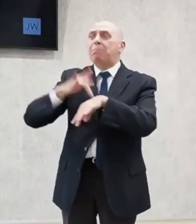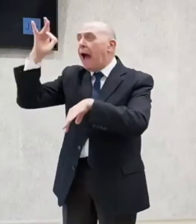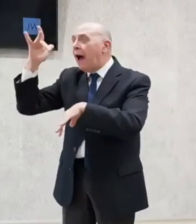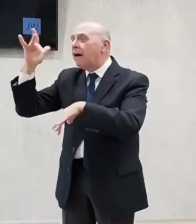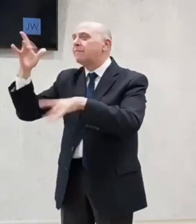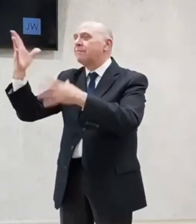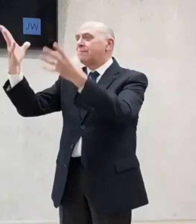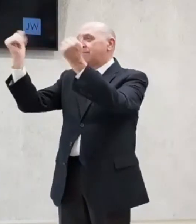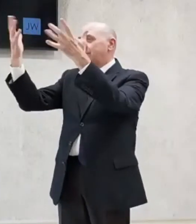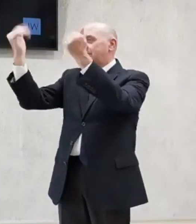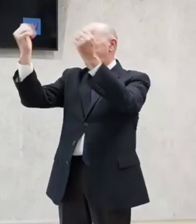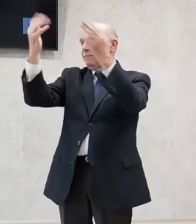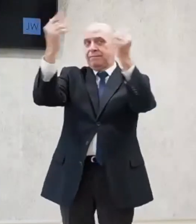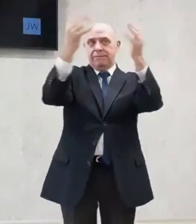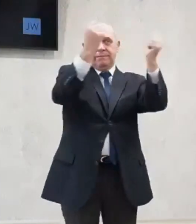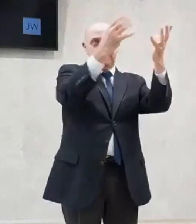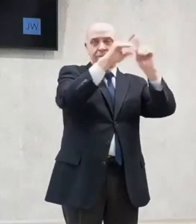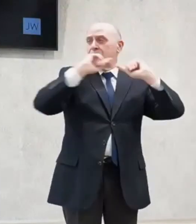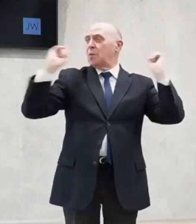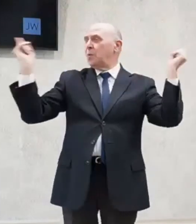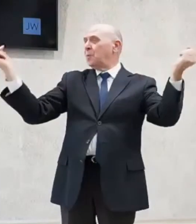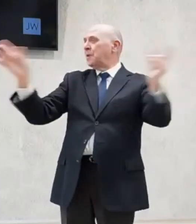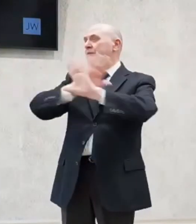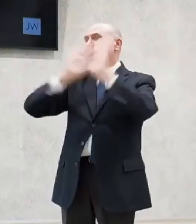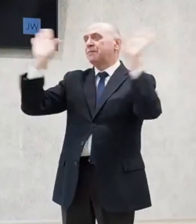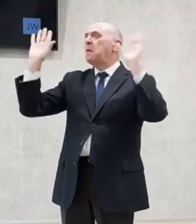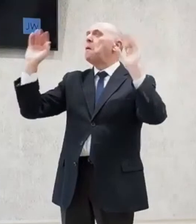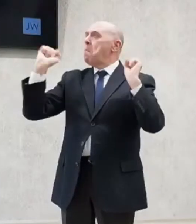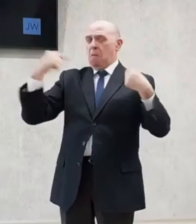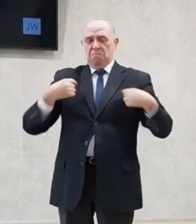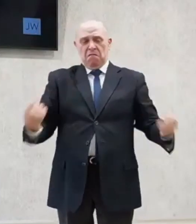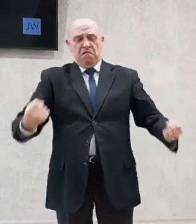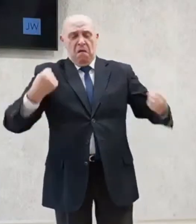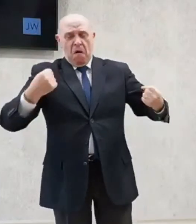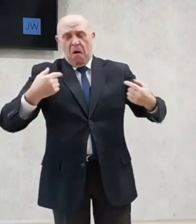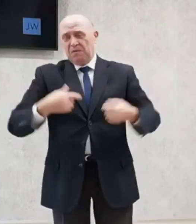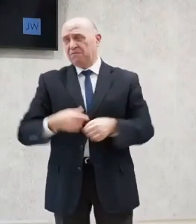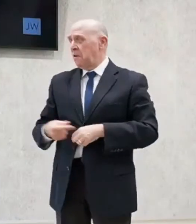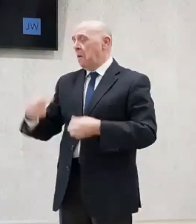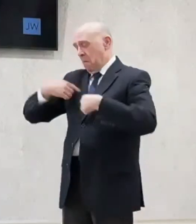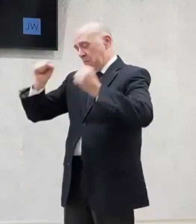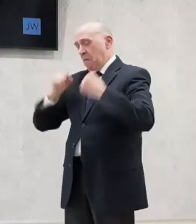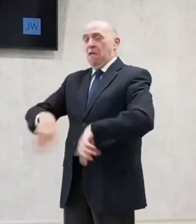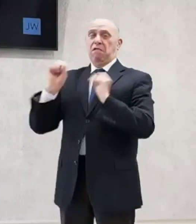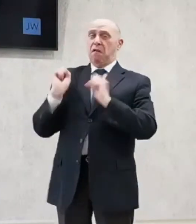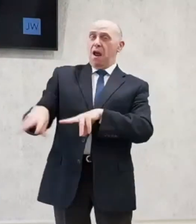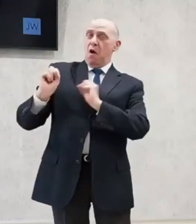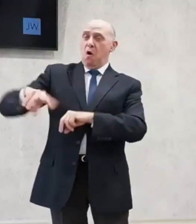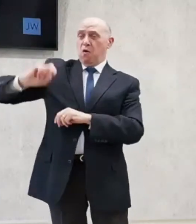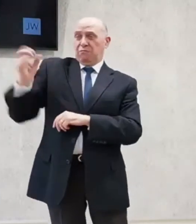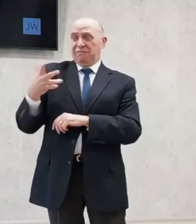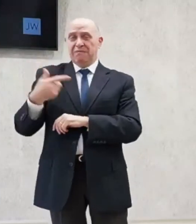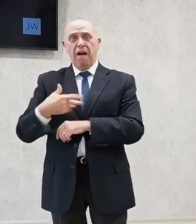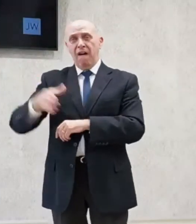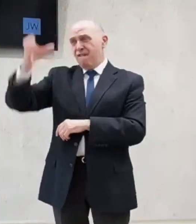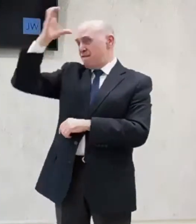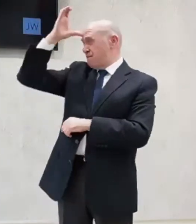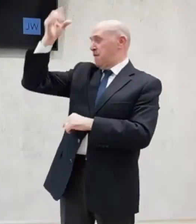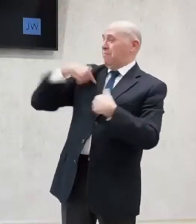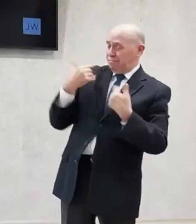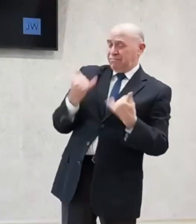possiamo essere forti dice il versetto possiamo essere veloci possiamo essere saggi